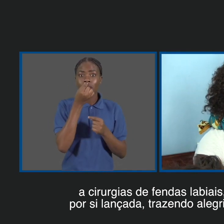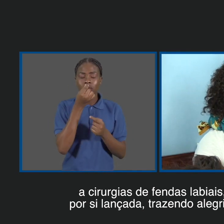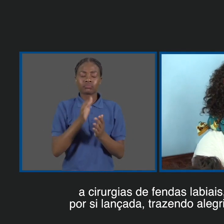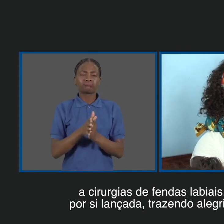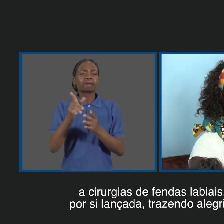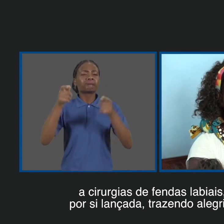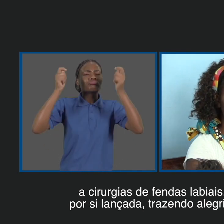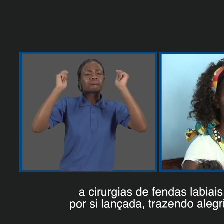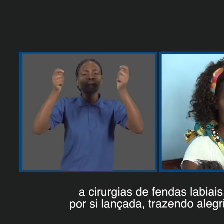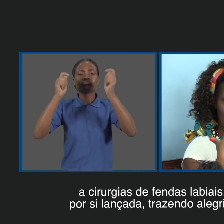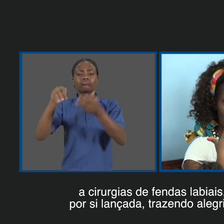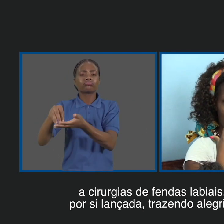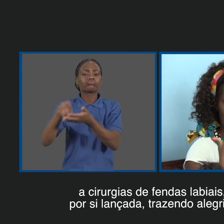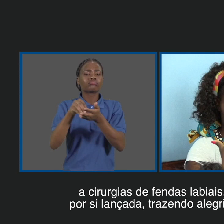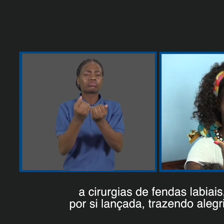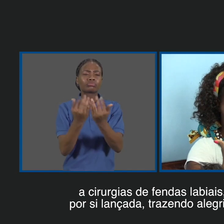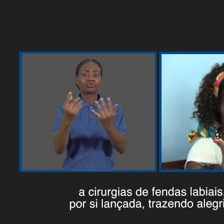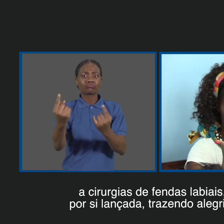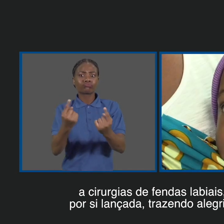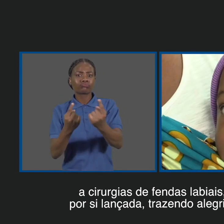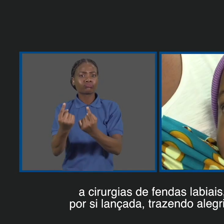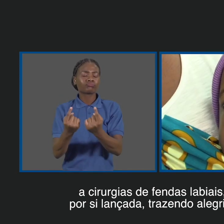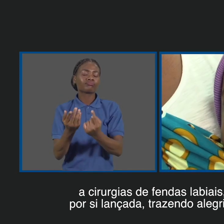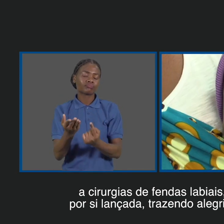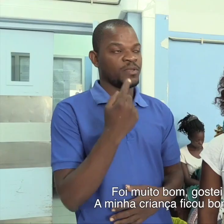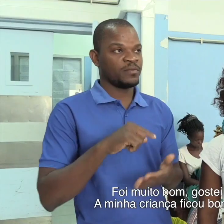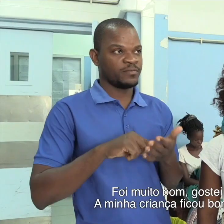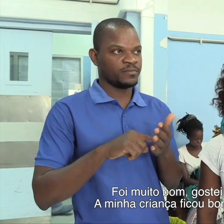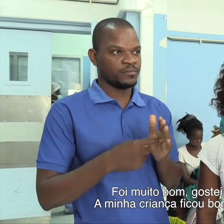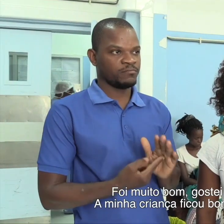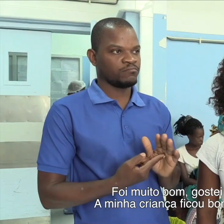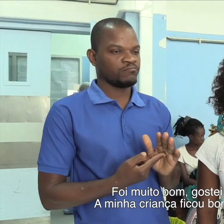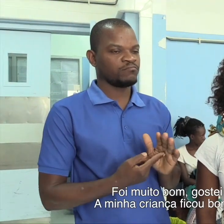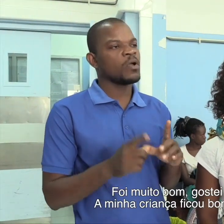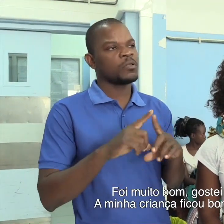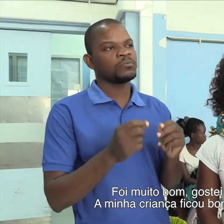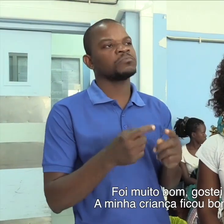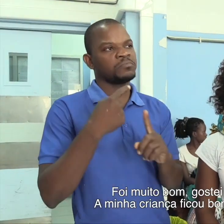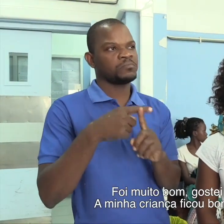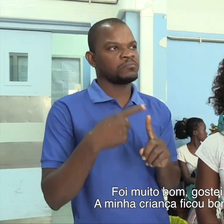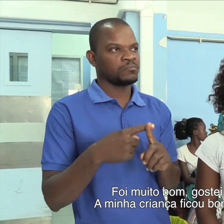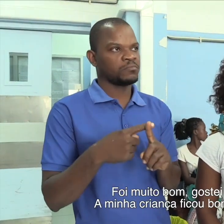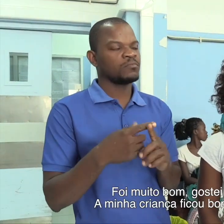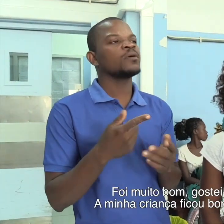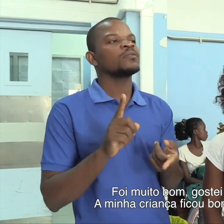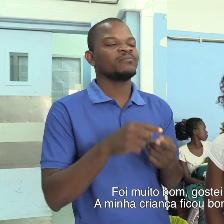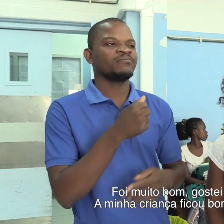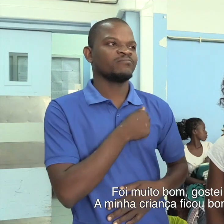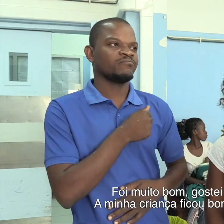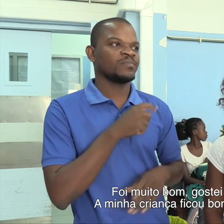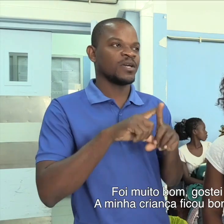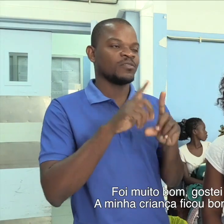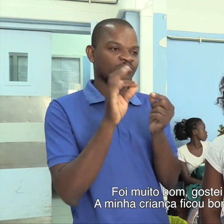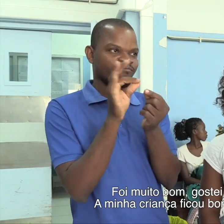campanha por si lançada, trazendo alegria a muitas famílias. Foi muito bom, gostei da cirurgia.